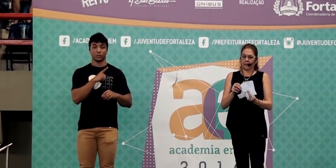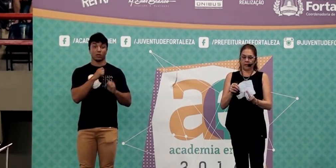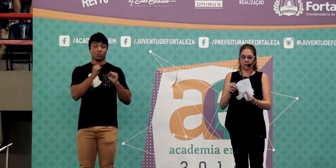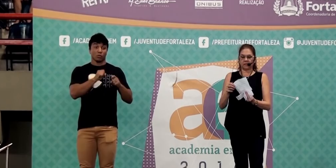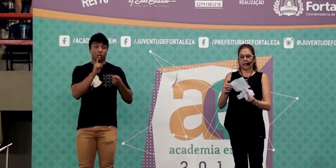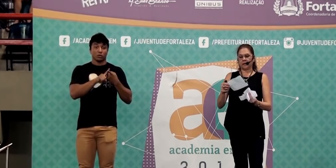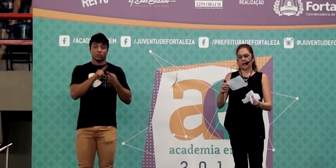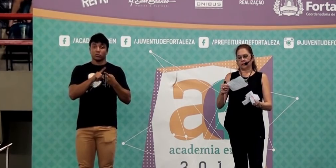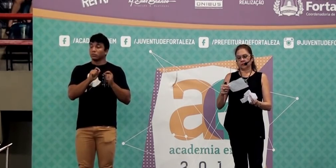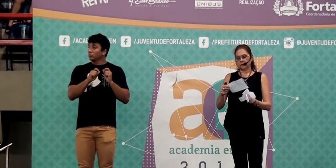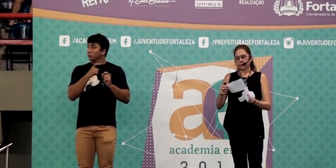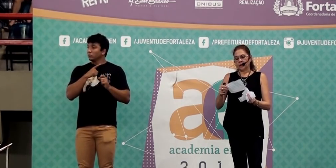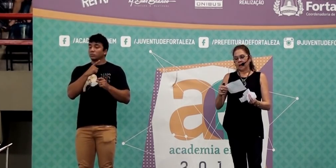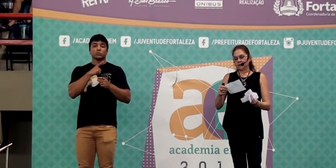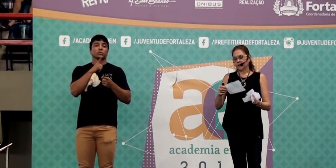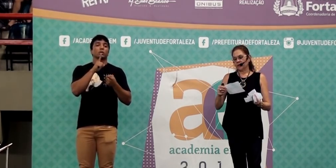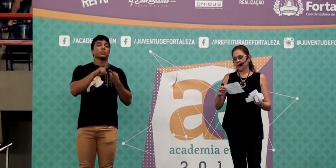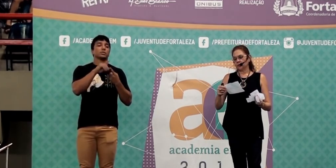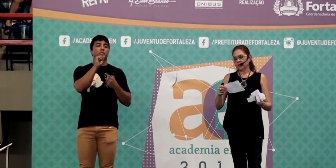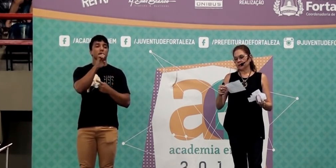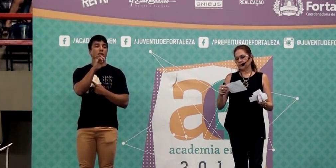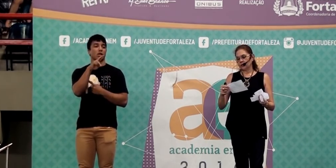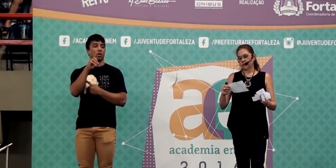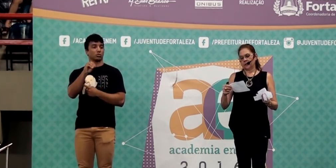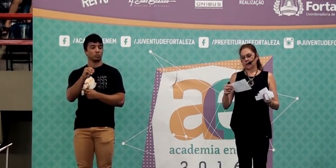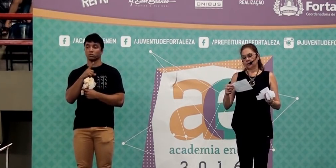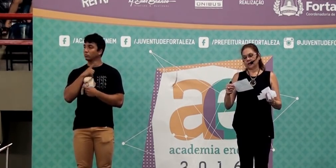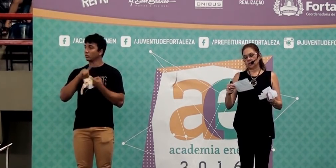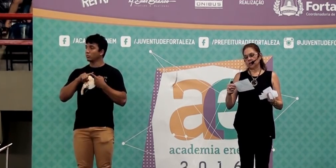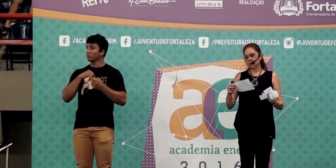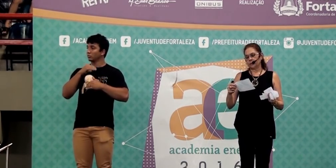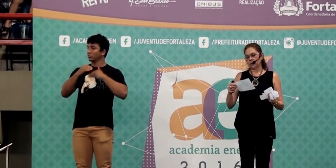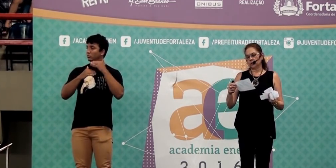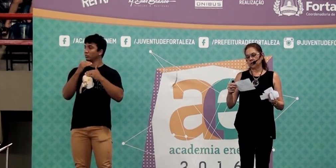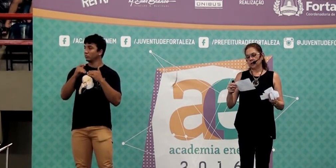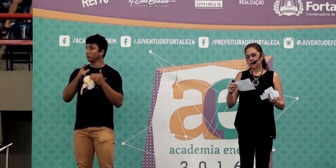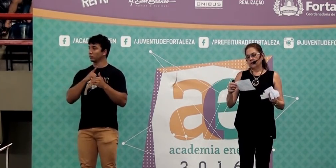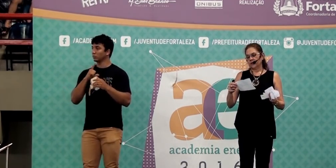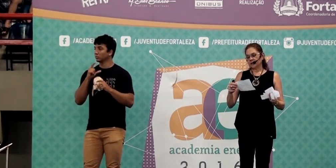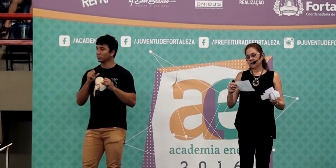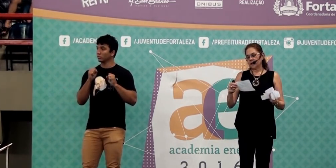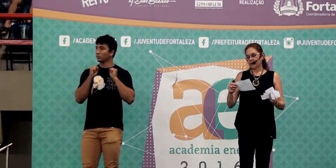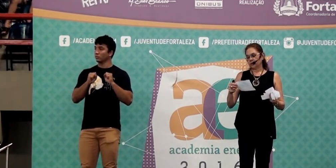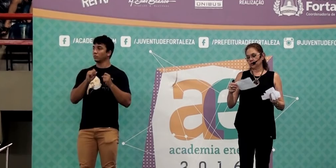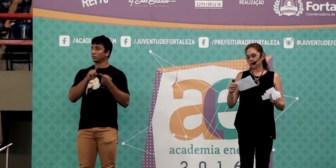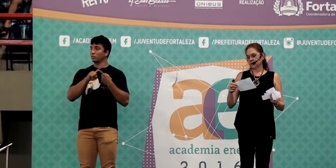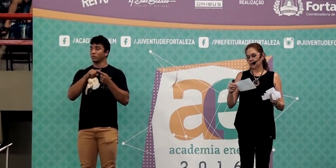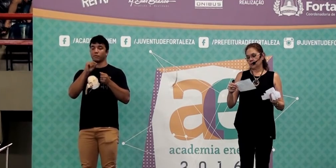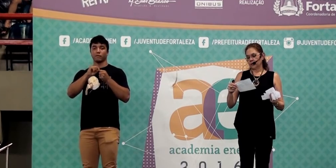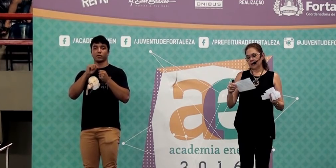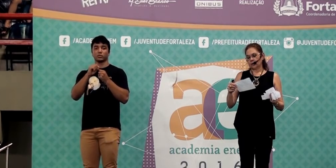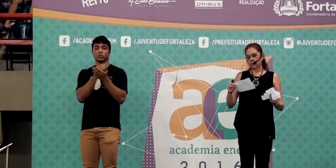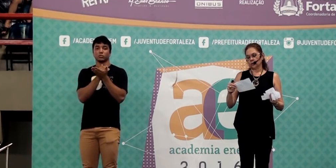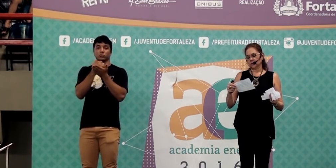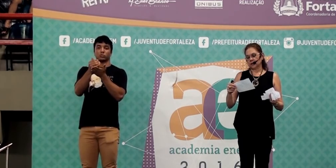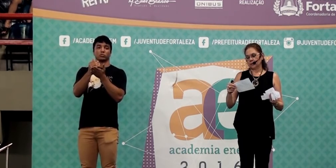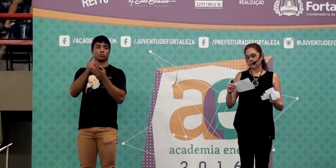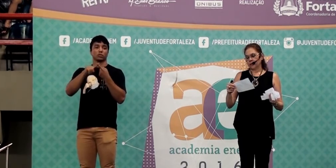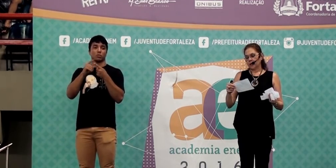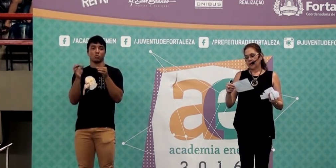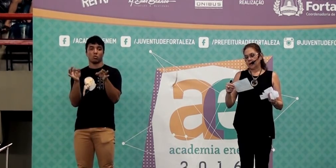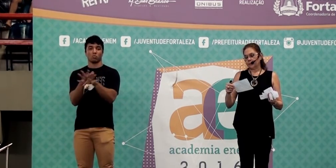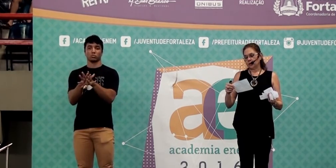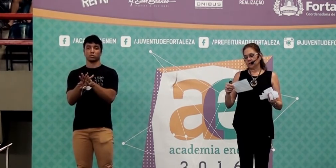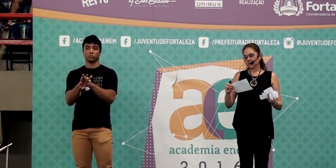usar também de seriados. Através do desenvolvimento, a gente pode fazer a introdução e a